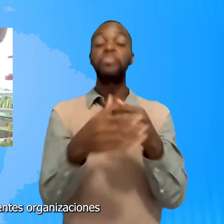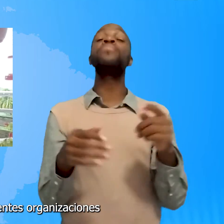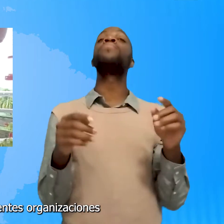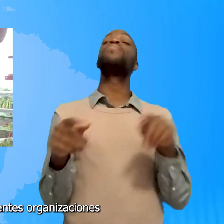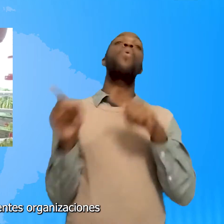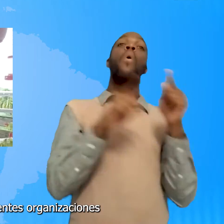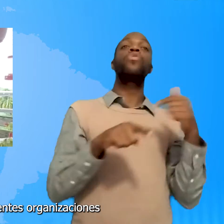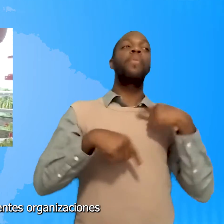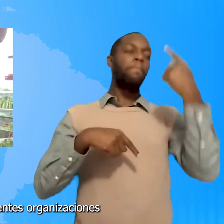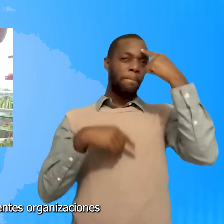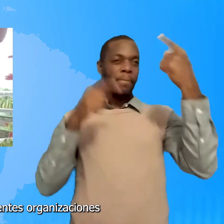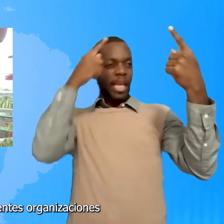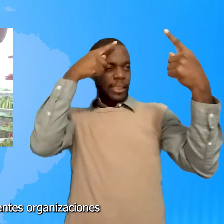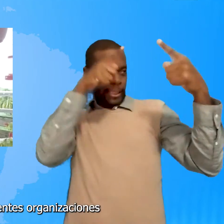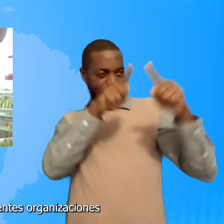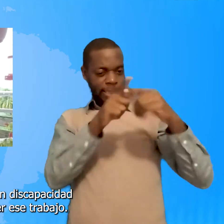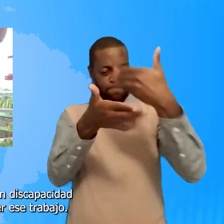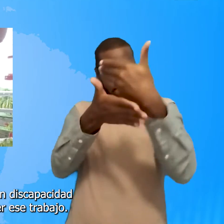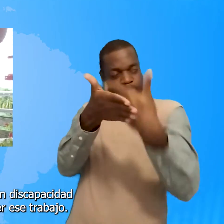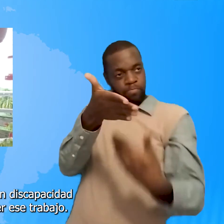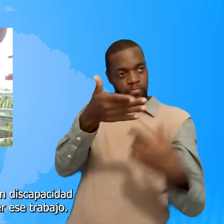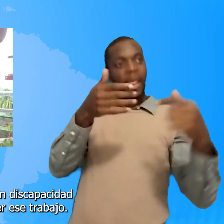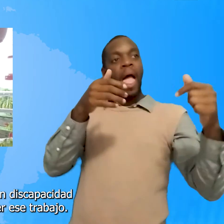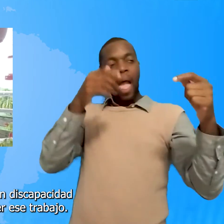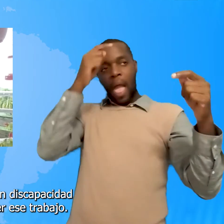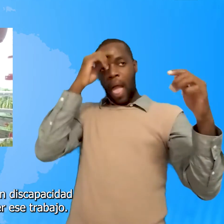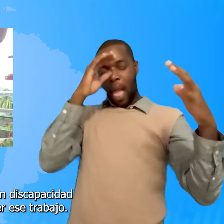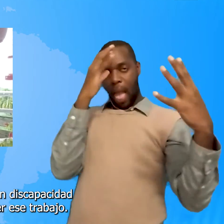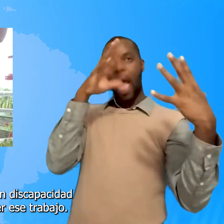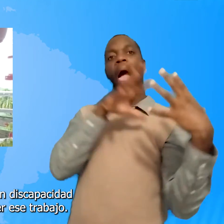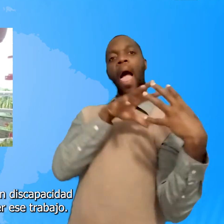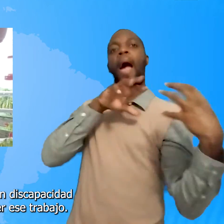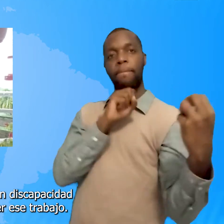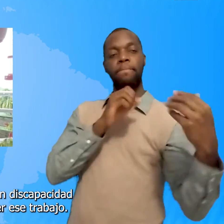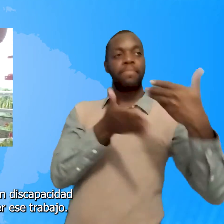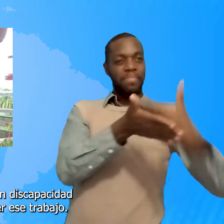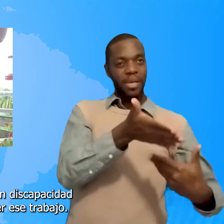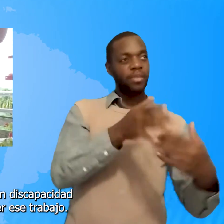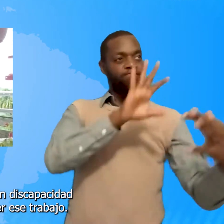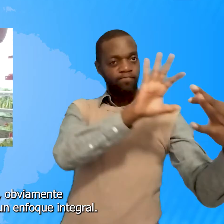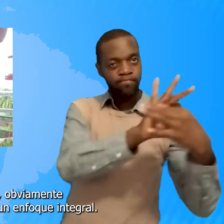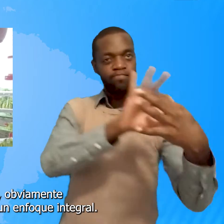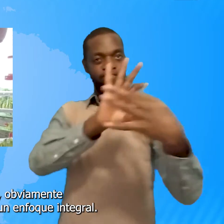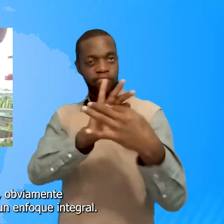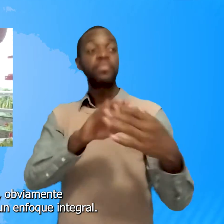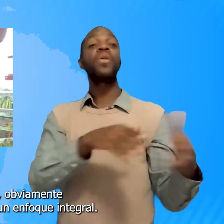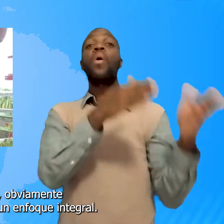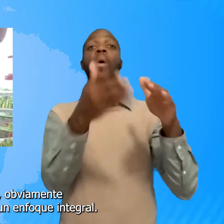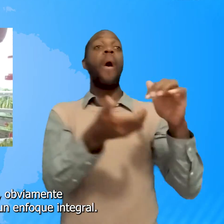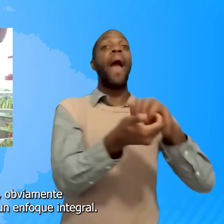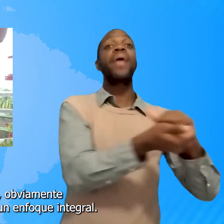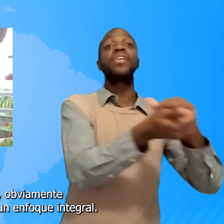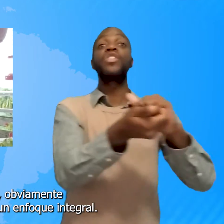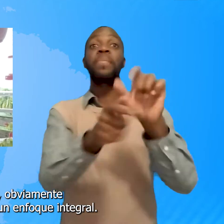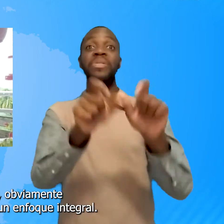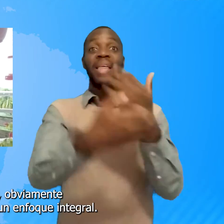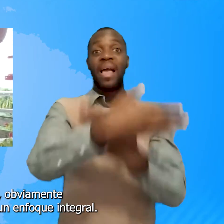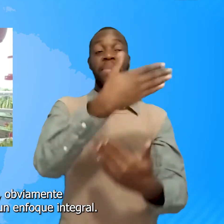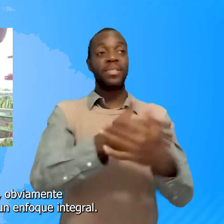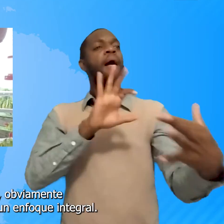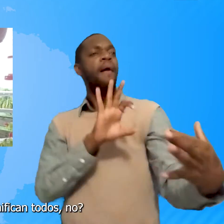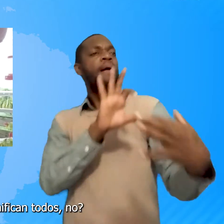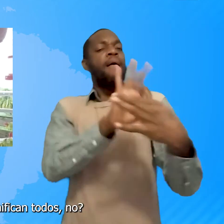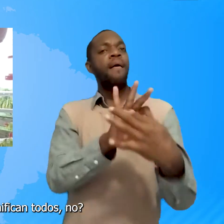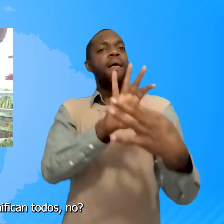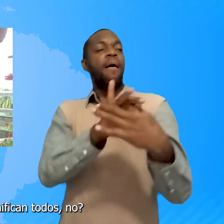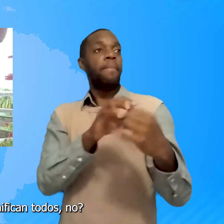con las diferentes organizaciones de personas con discapacidad para fortalecer ese trabajo, porque solos obviamente no se puede tener un